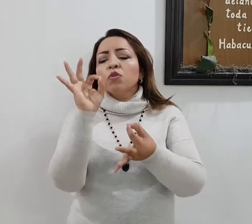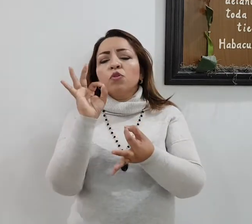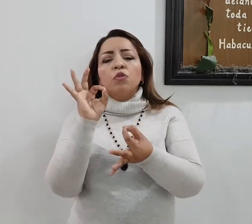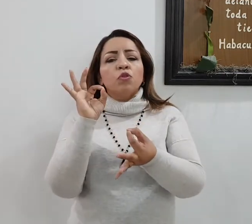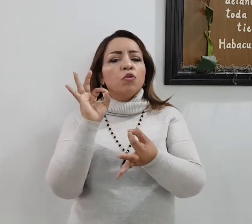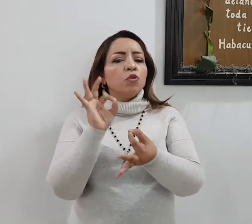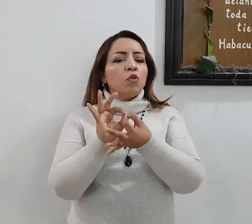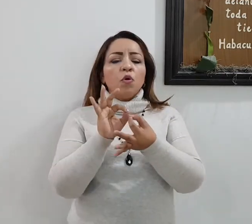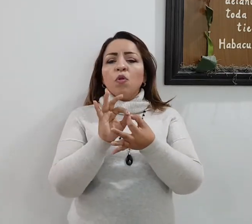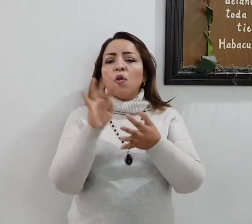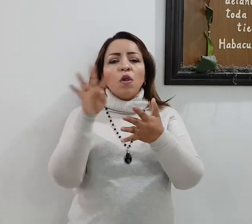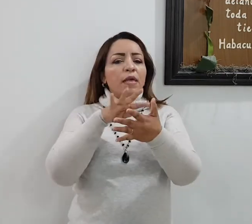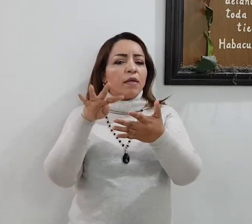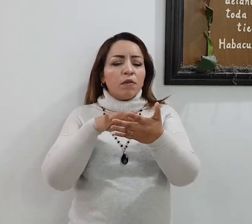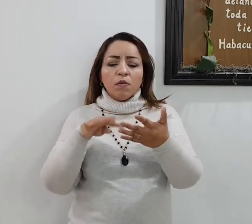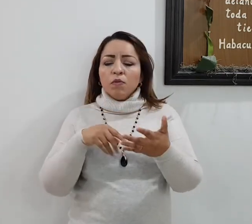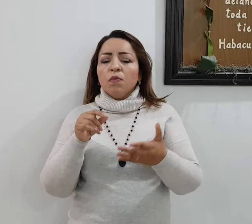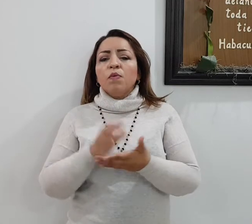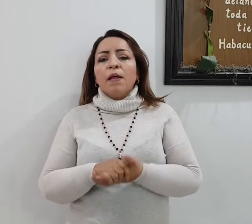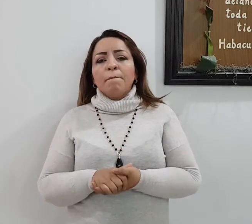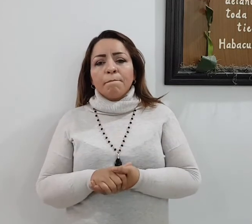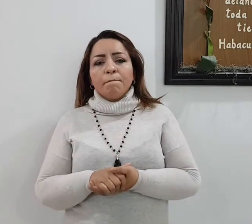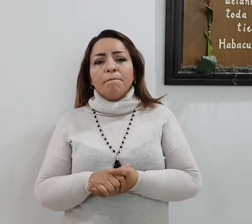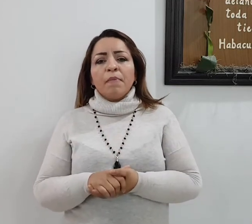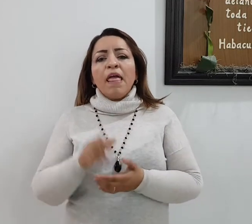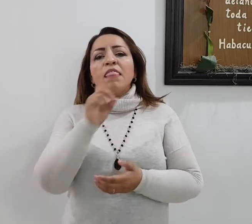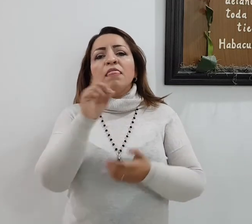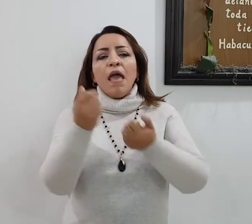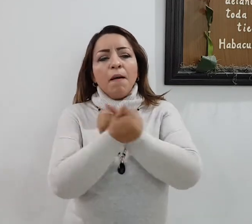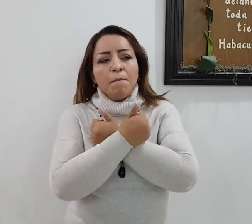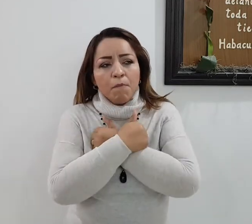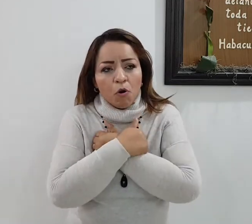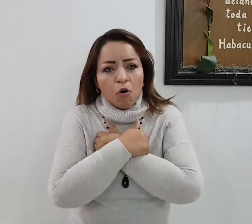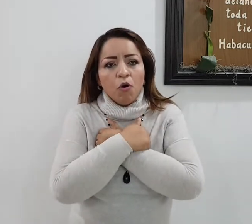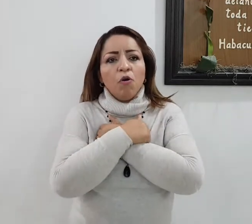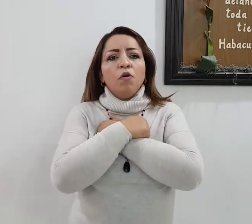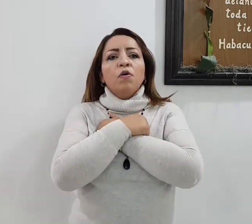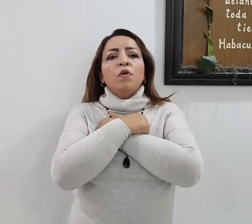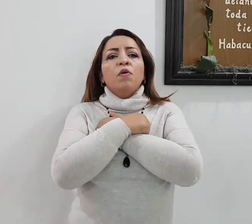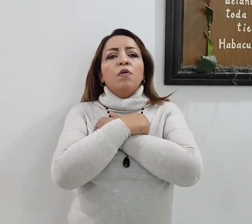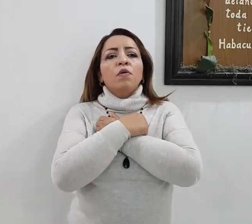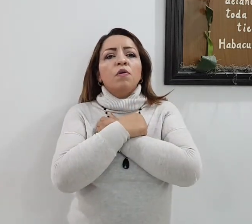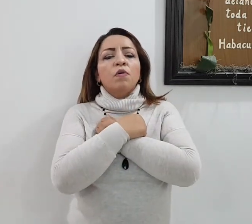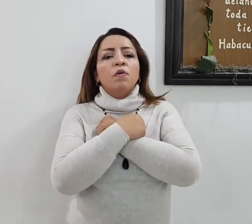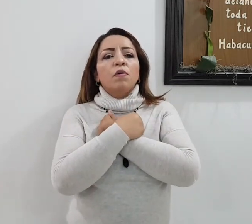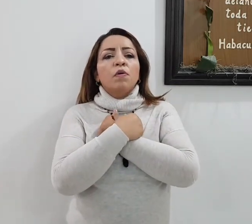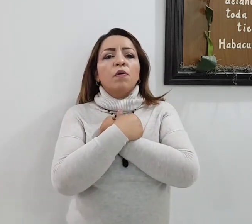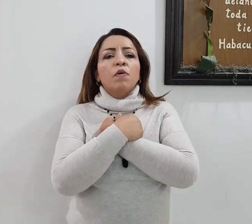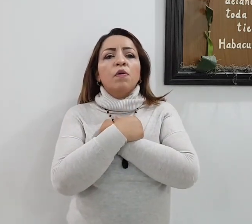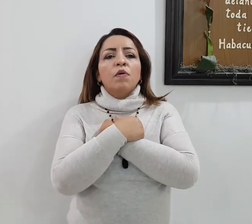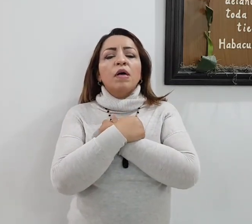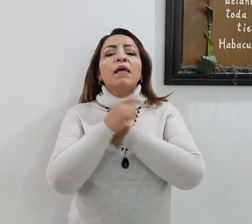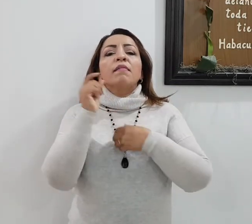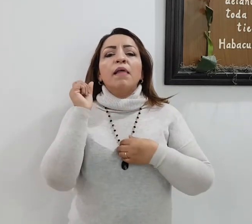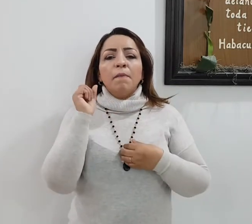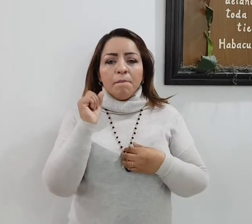los Cantares. Léalo, y si lo lee junto con su esposa, prepárese, van a pasar cosas buenas, hermano. Cantar de los